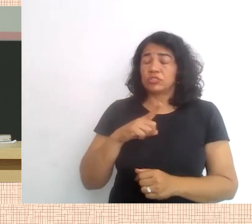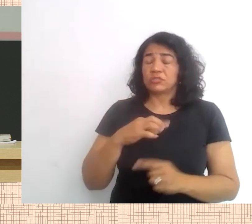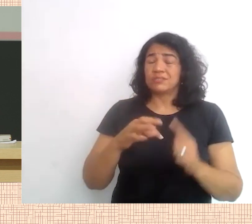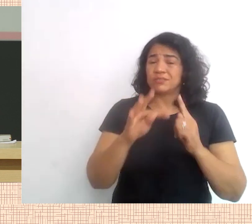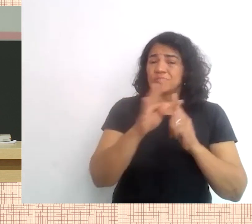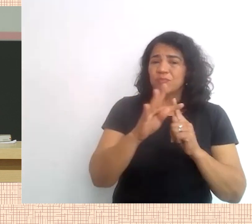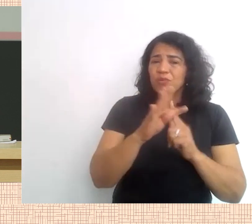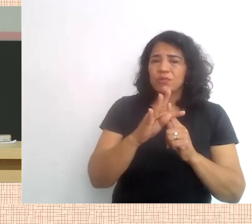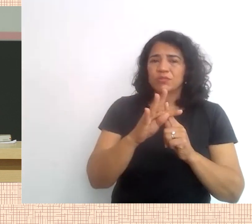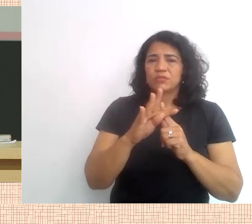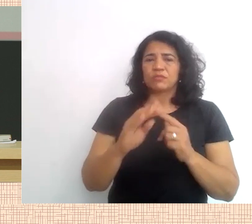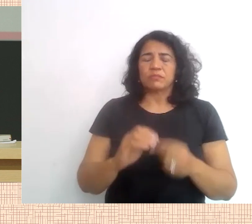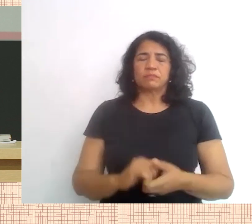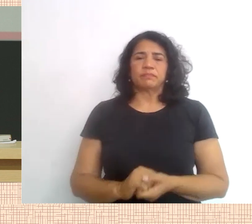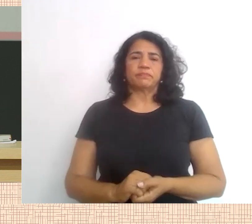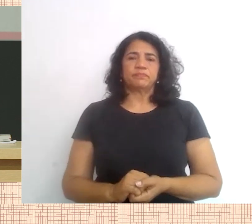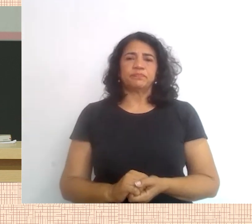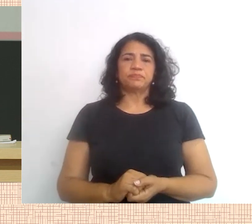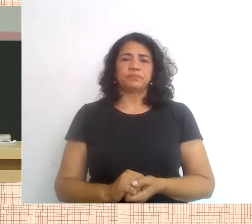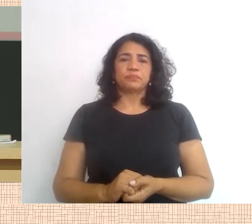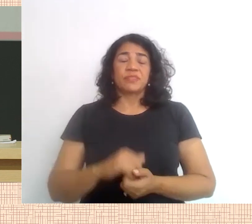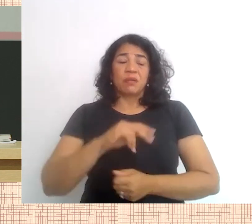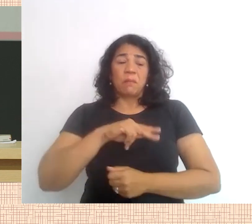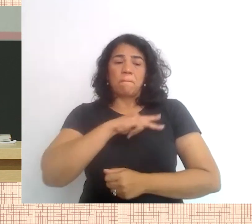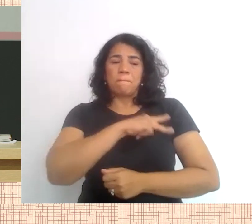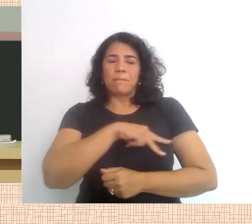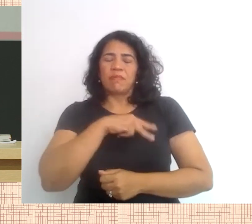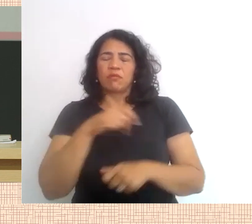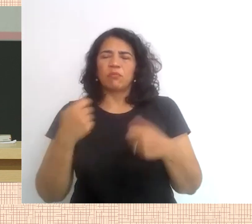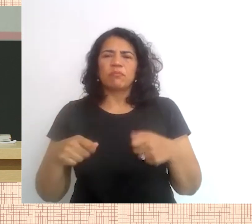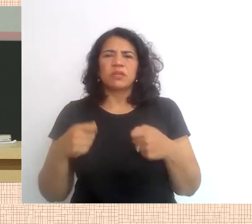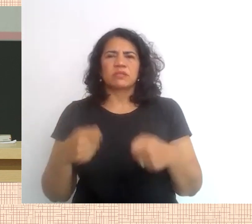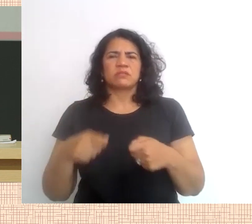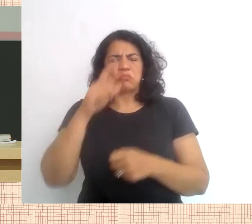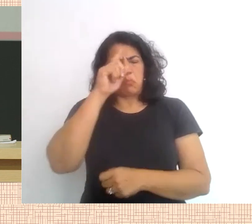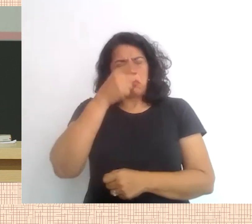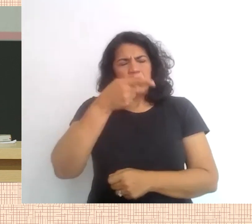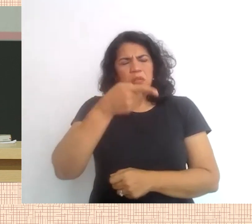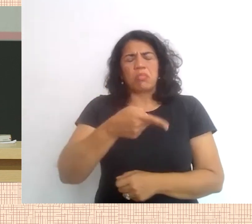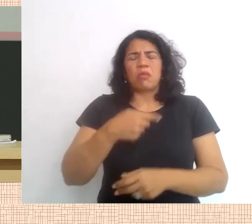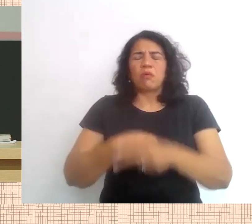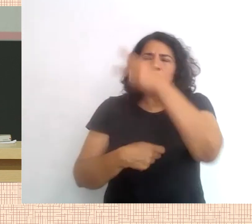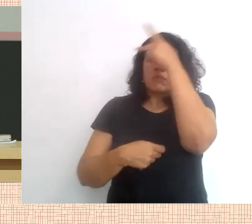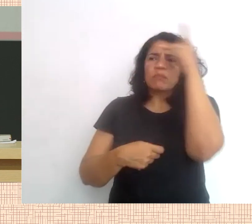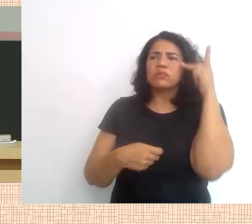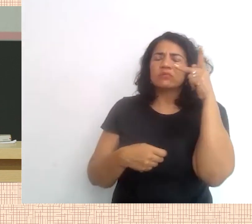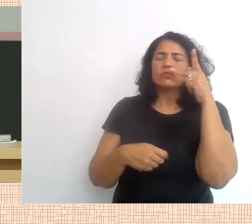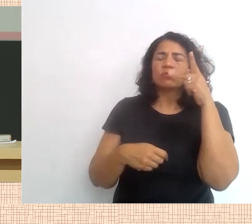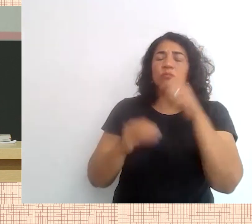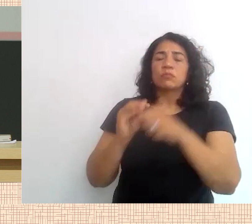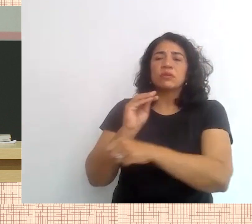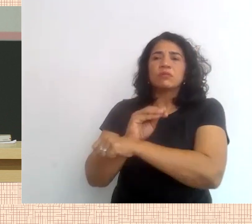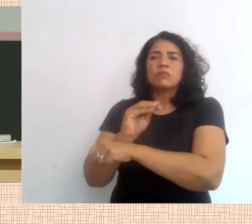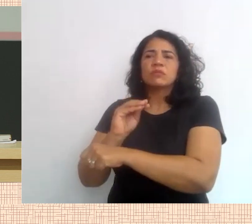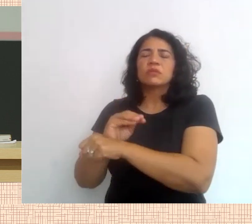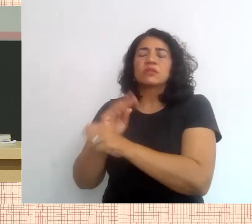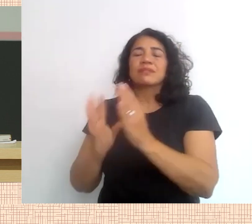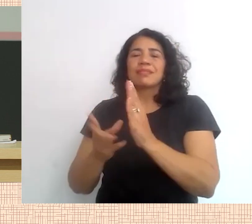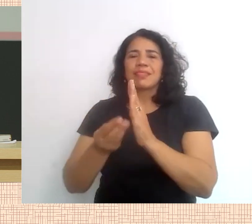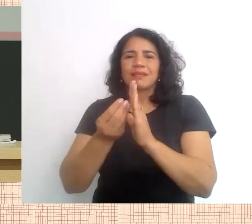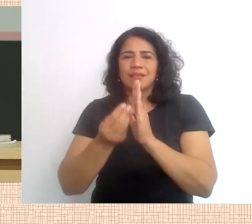precisou, ainda na prisão, mandar alguém para cuidar da igreja em Filipos, quem ele mandou? Filipenses.